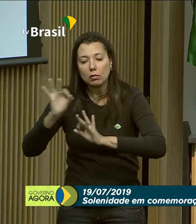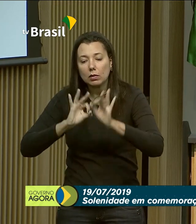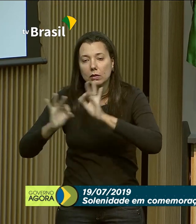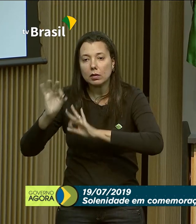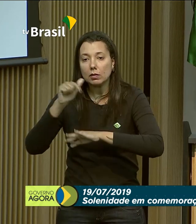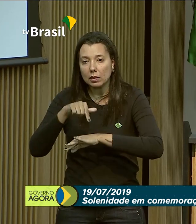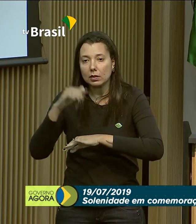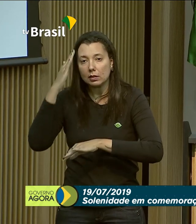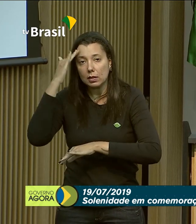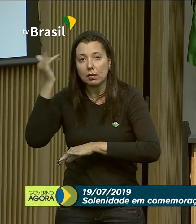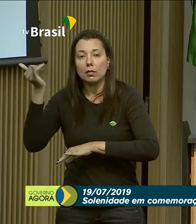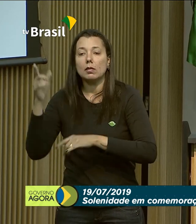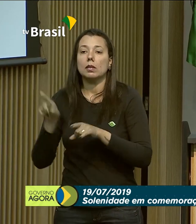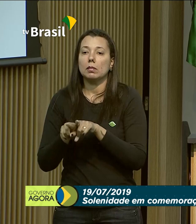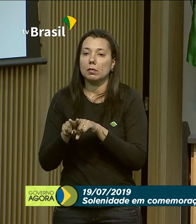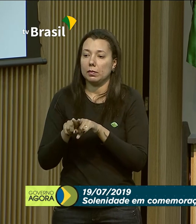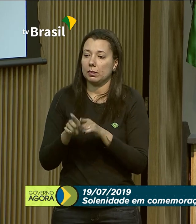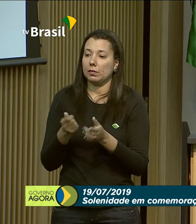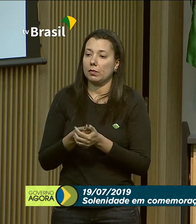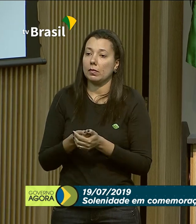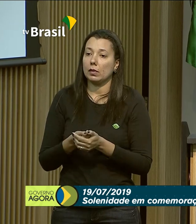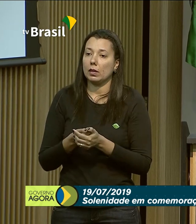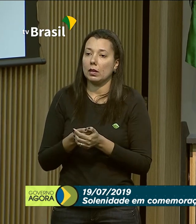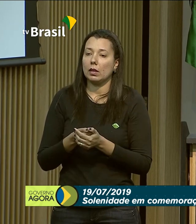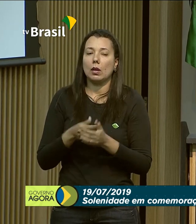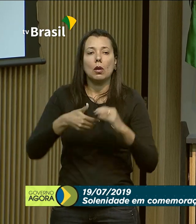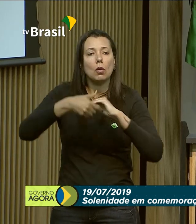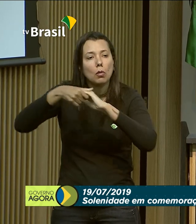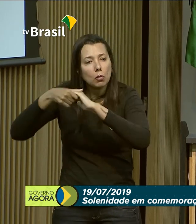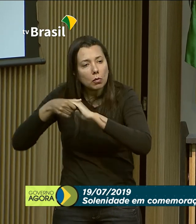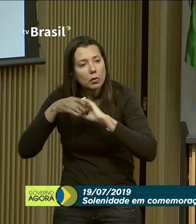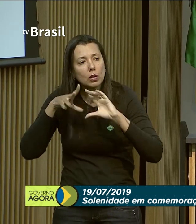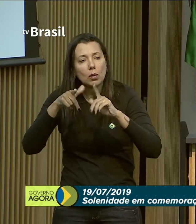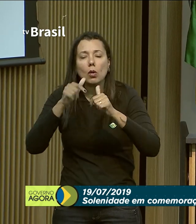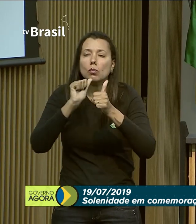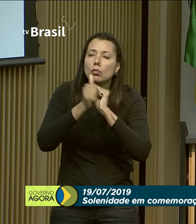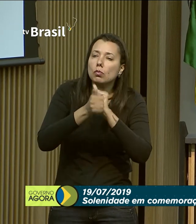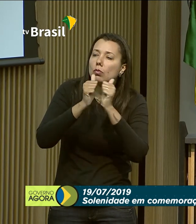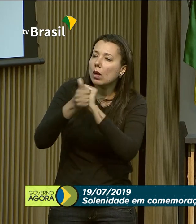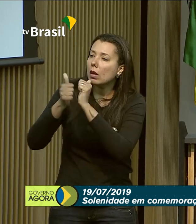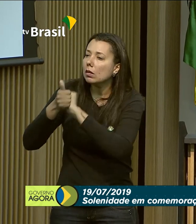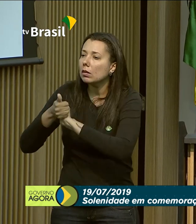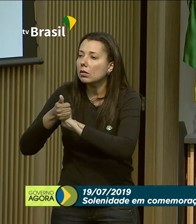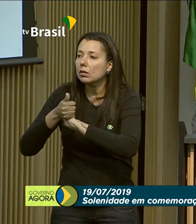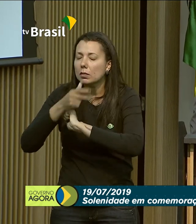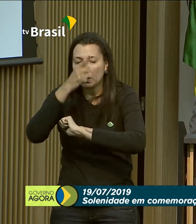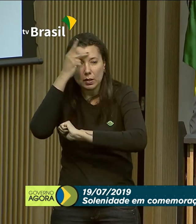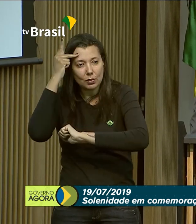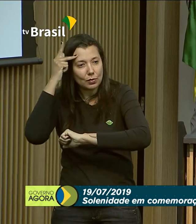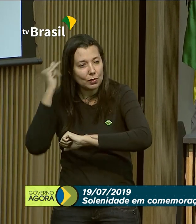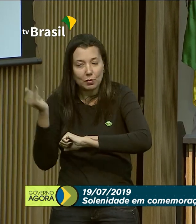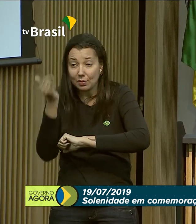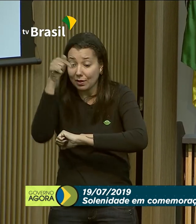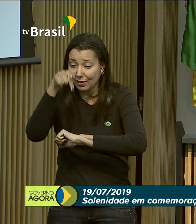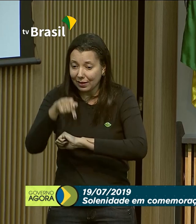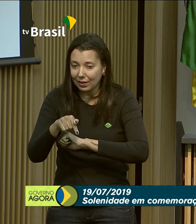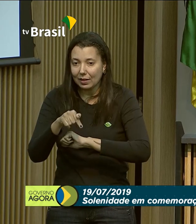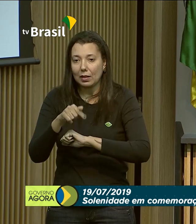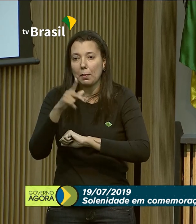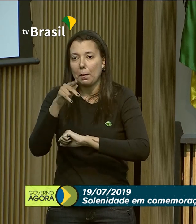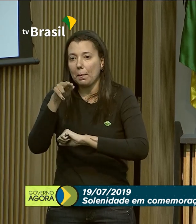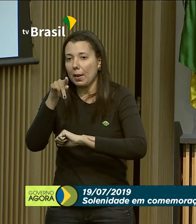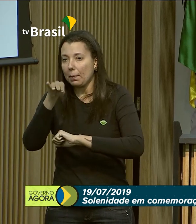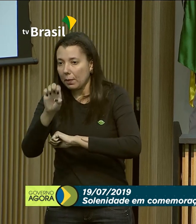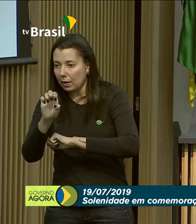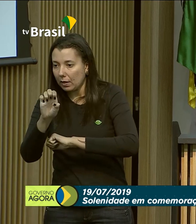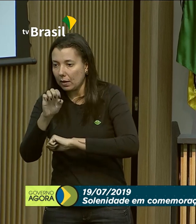evento. Cumprimentos, estimados atletas de todos os tempos, nossos eternos ídolos, representados aqui por Pepe